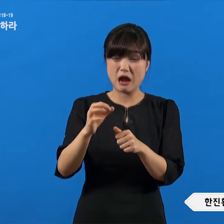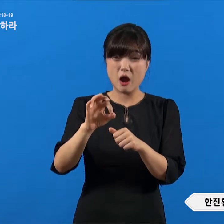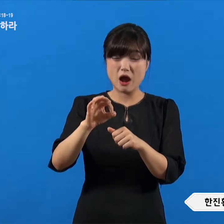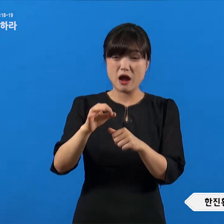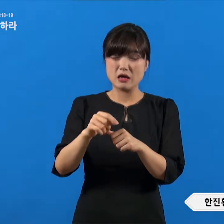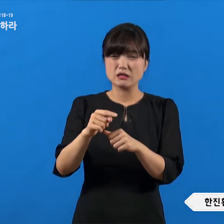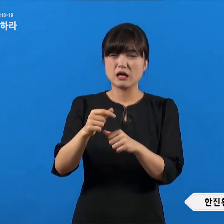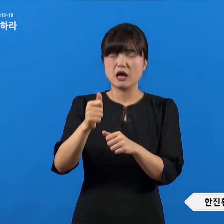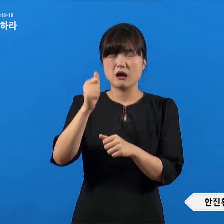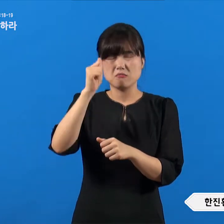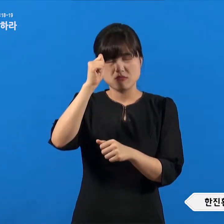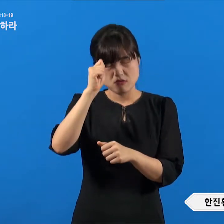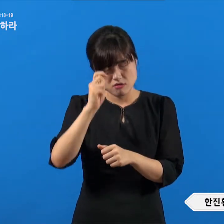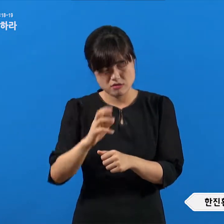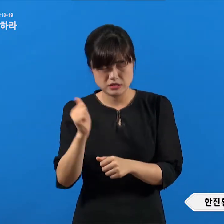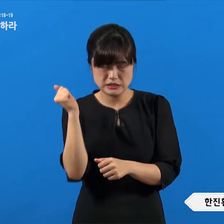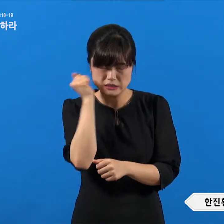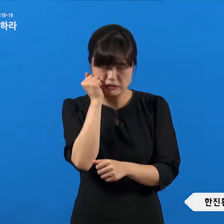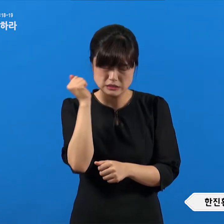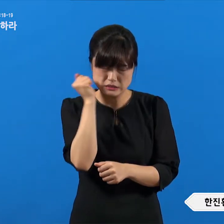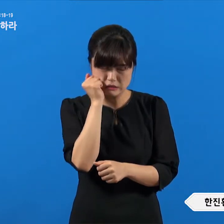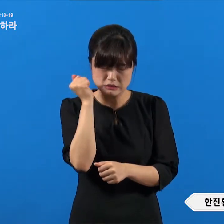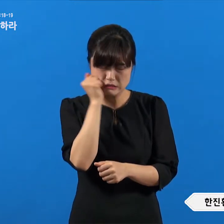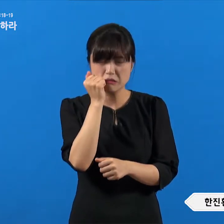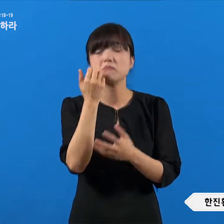좌절을 겪은 후에 그렇게 됐습니다.